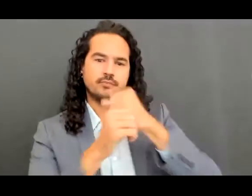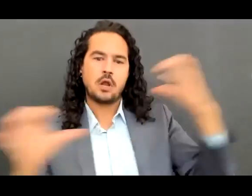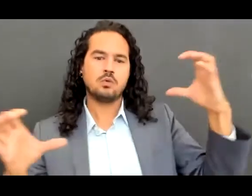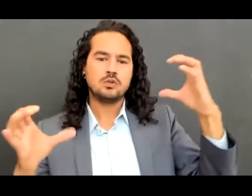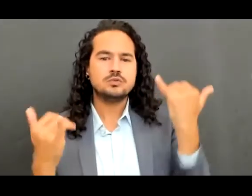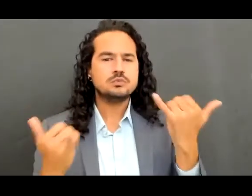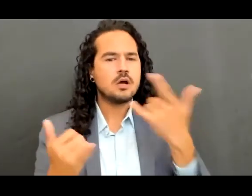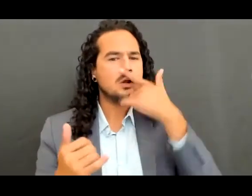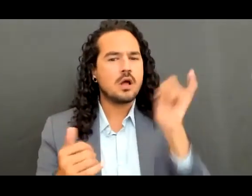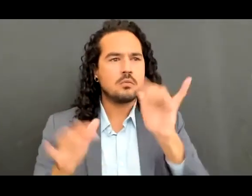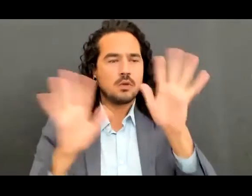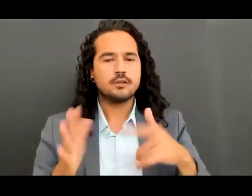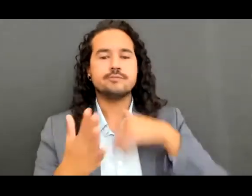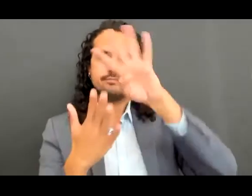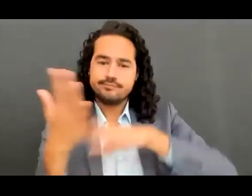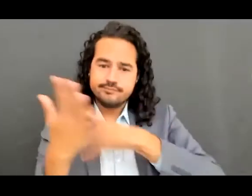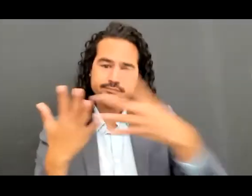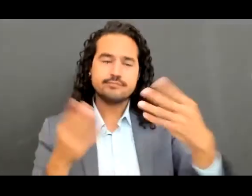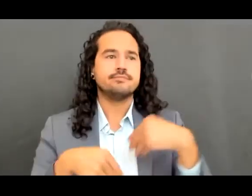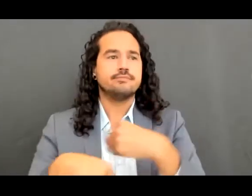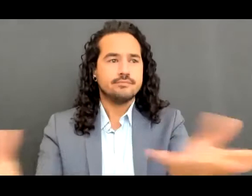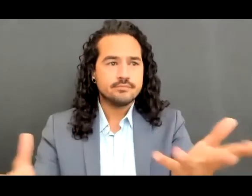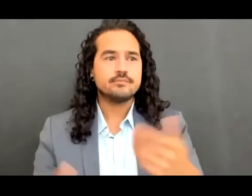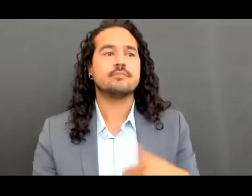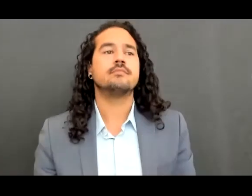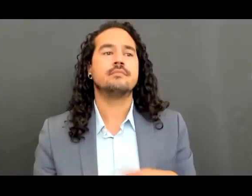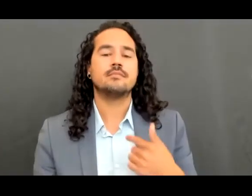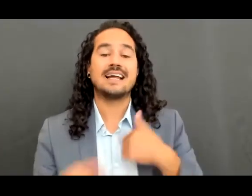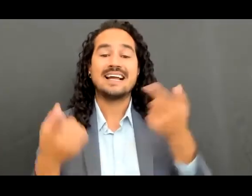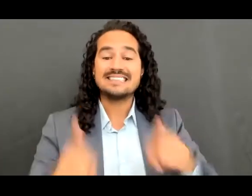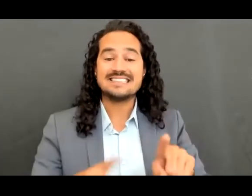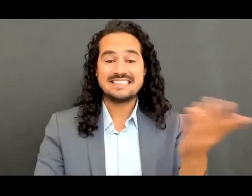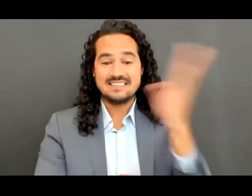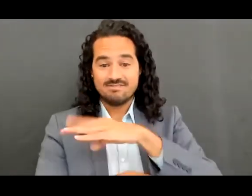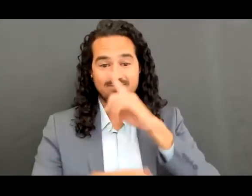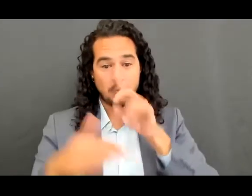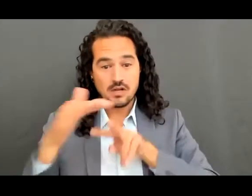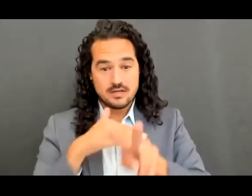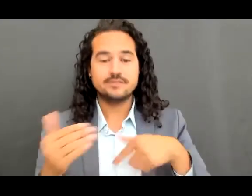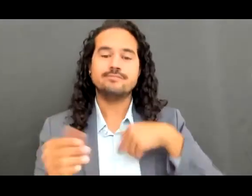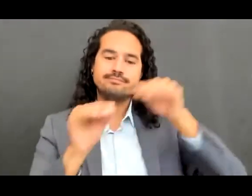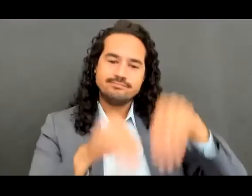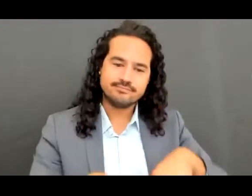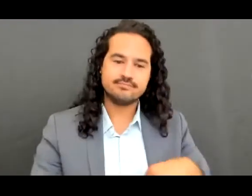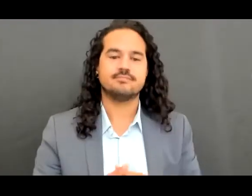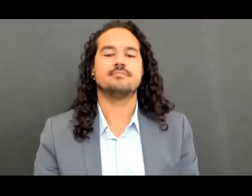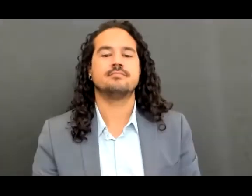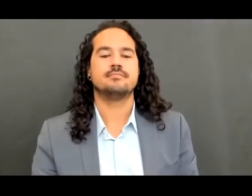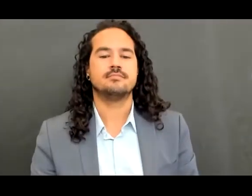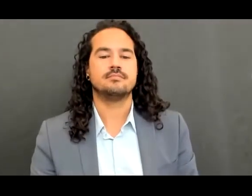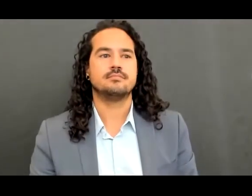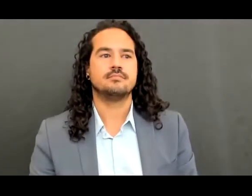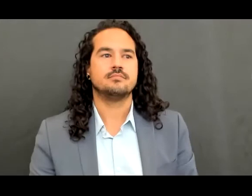hago un plan de incidentes, pero esta mañana lo que he hecho es ver el clima de forma